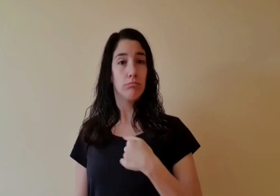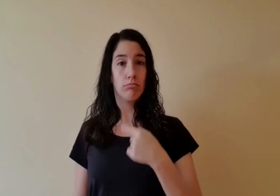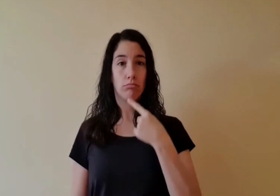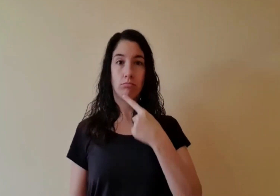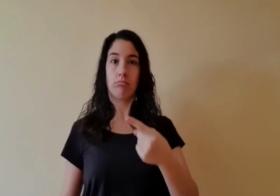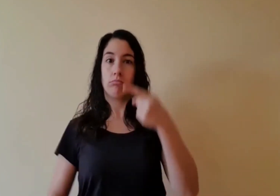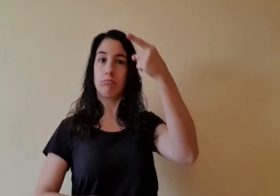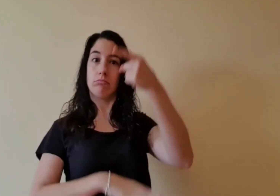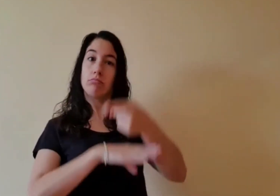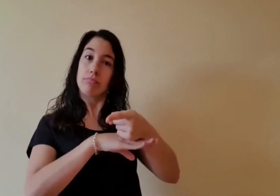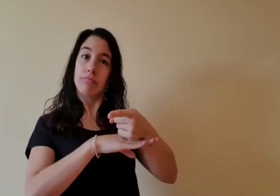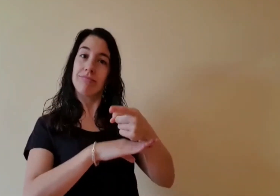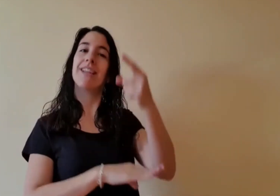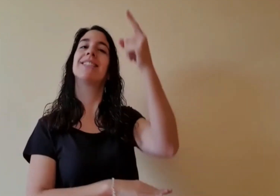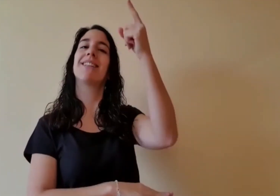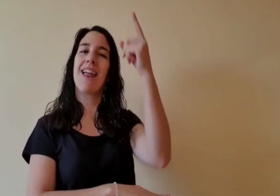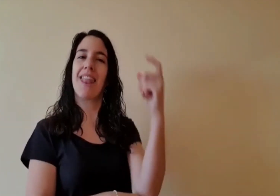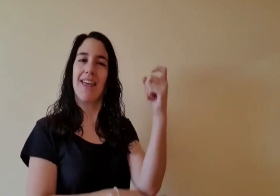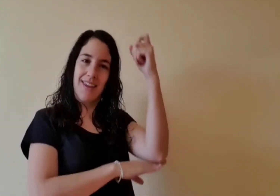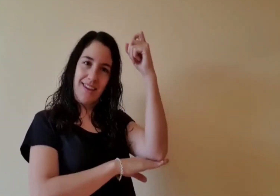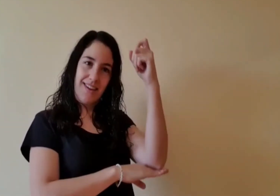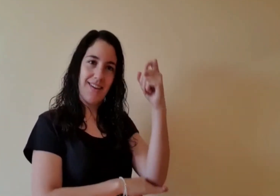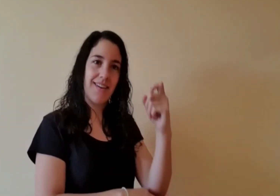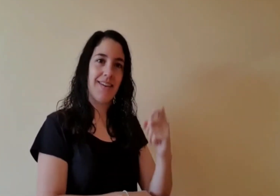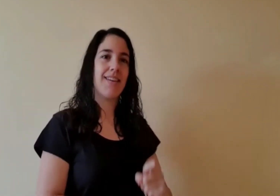mi palabra es la ley.